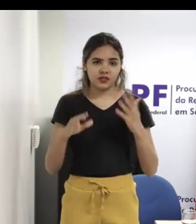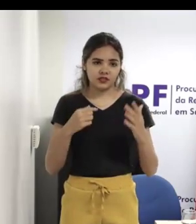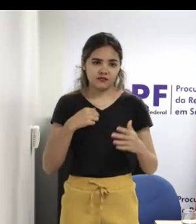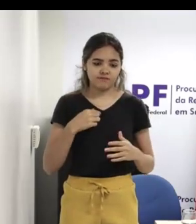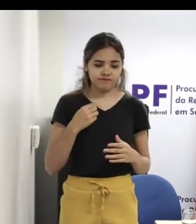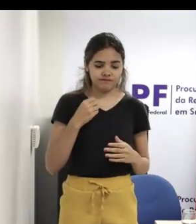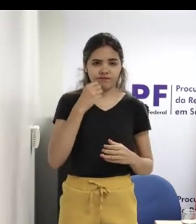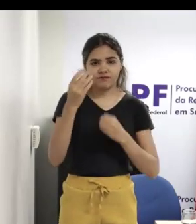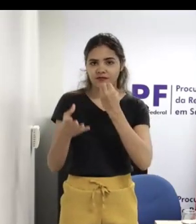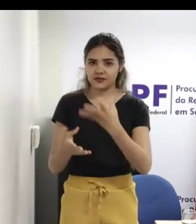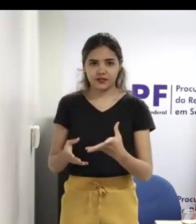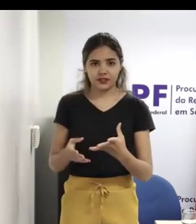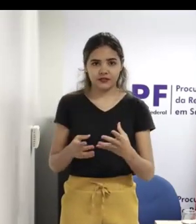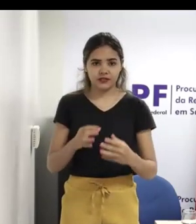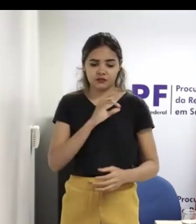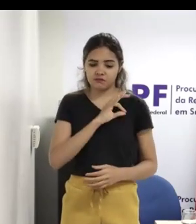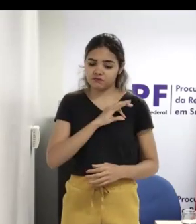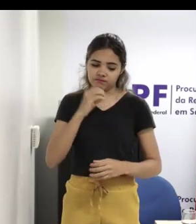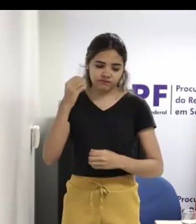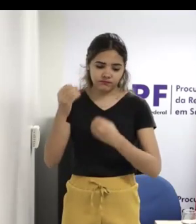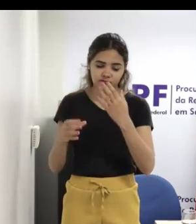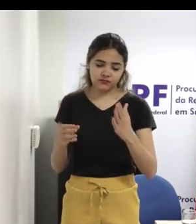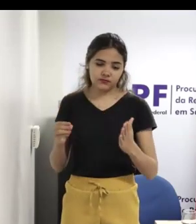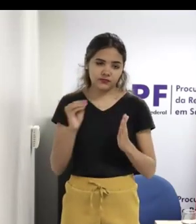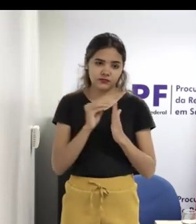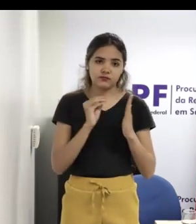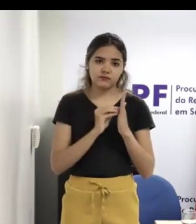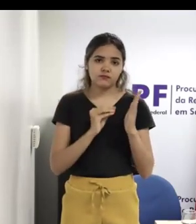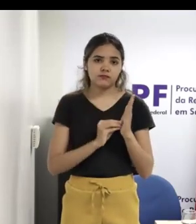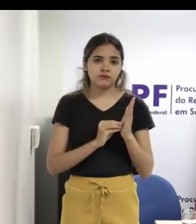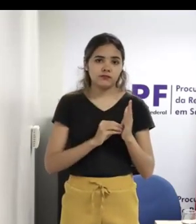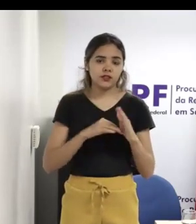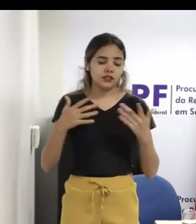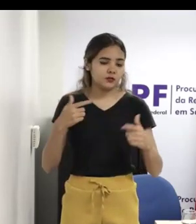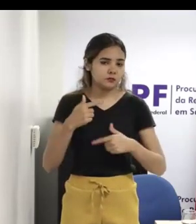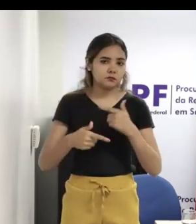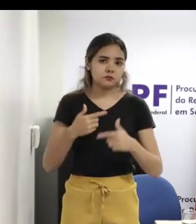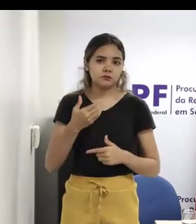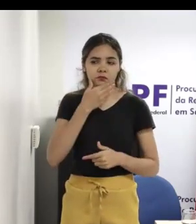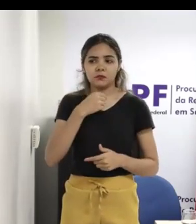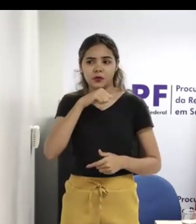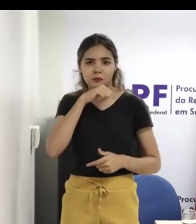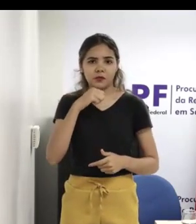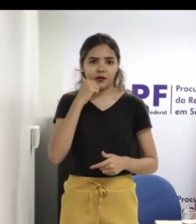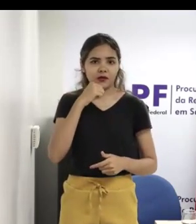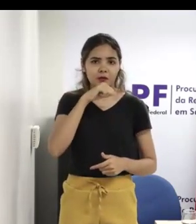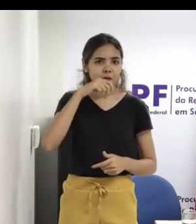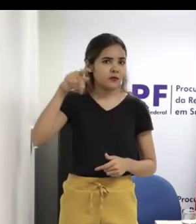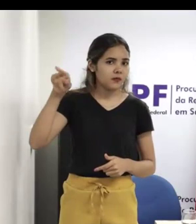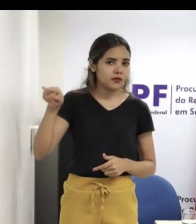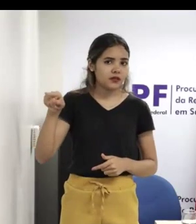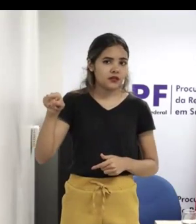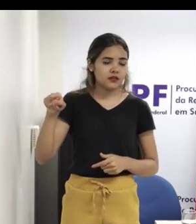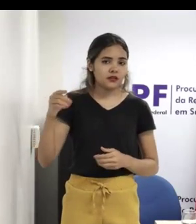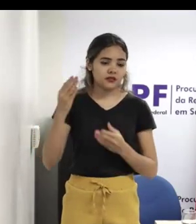confirmado eu não vou responder a família não vai me processar o pai não vai me processar por eu estar tomando essa iniciativa de fazer essa